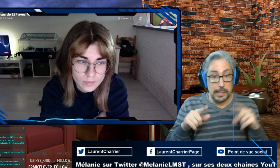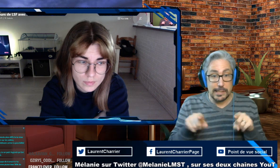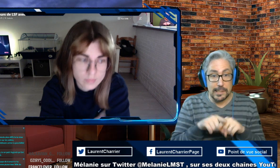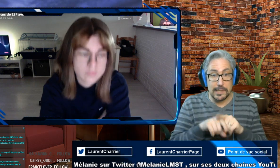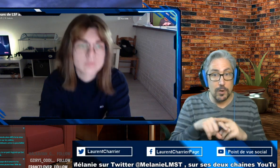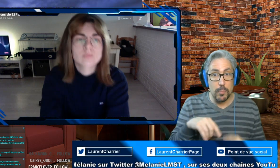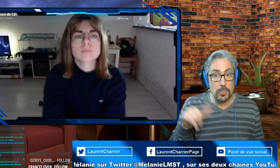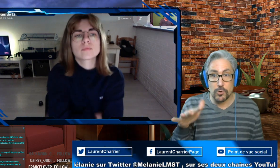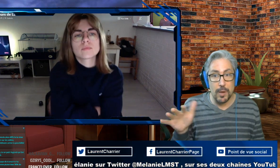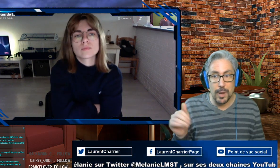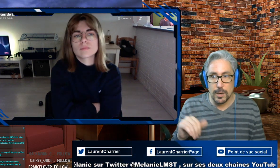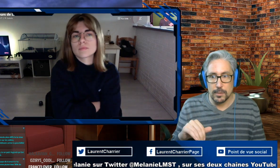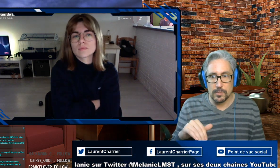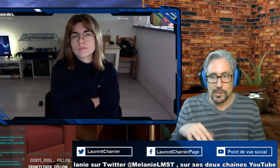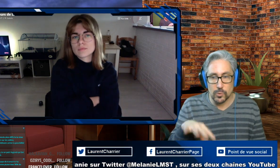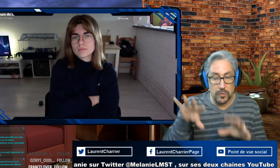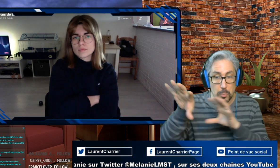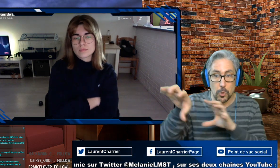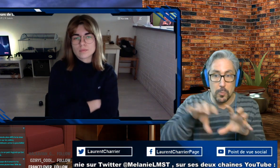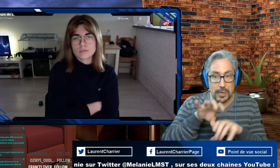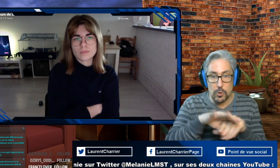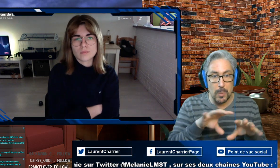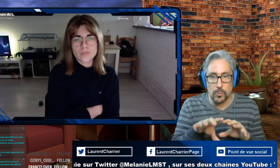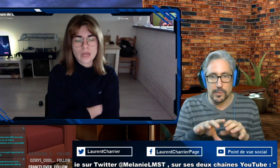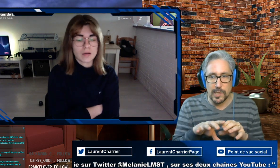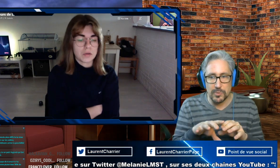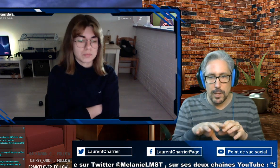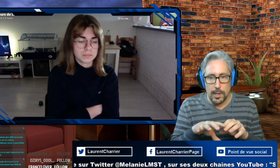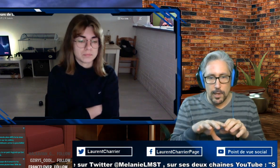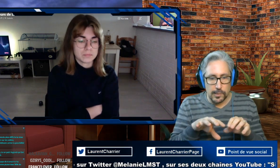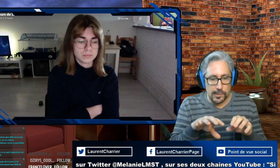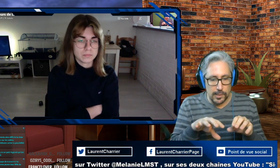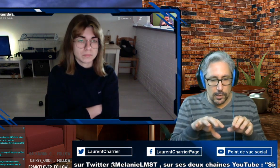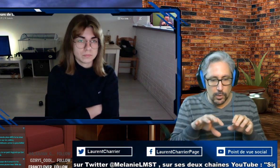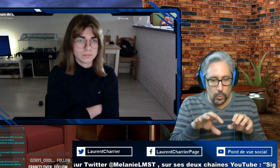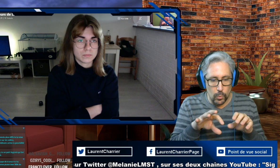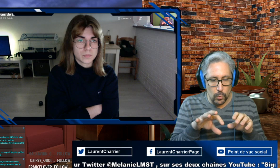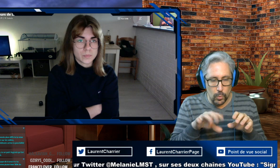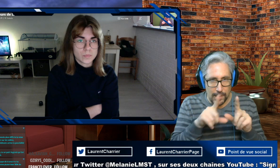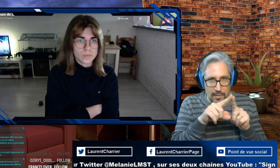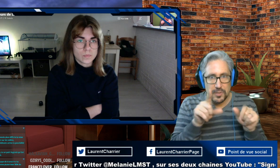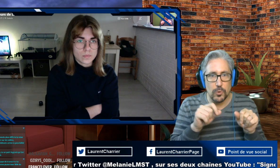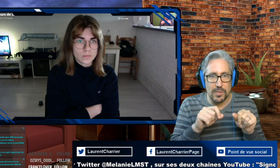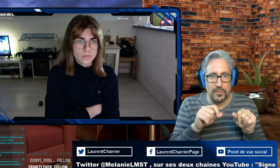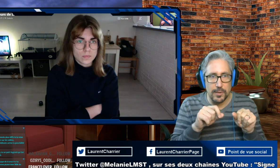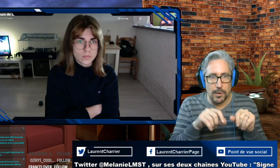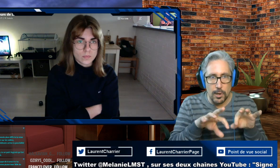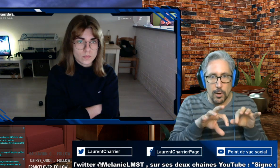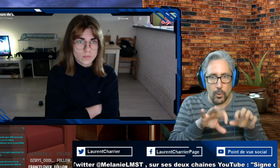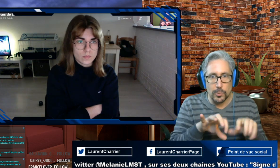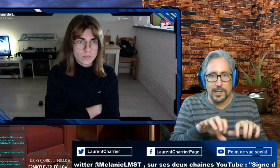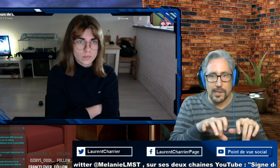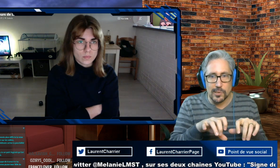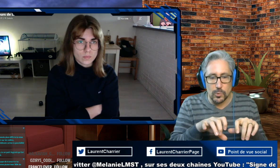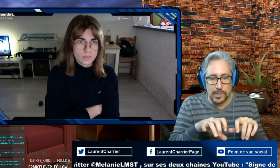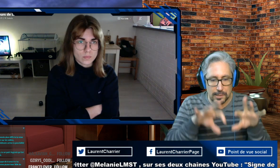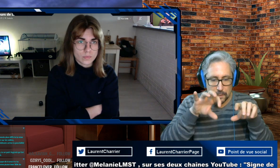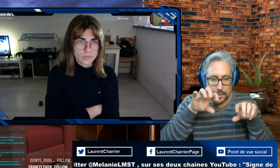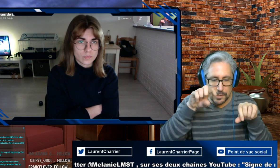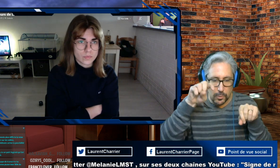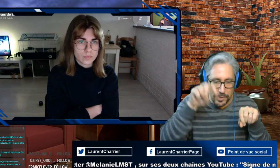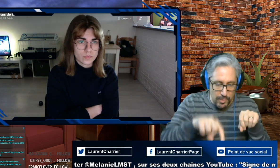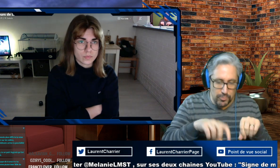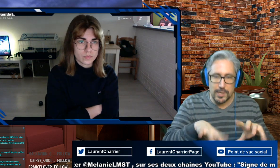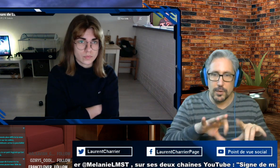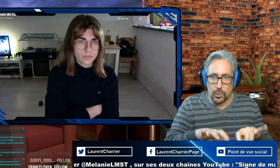sous-titres, c'était le même que Amara. Ils ont vraiment repris le même concept. La vidéo défile, on écrit les sous-titres